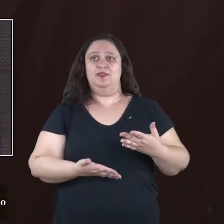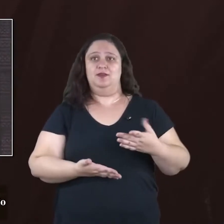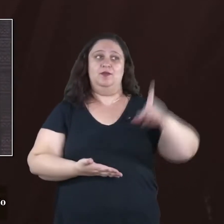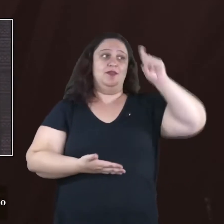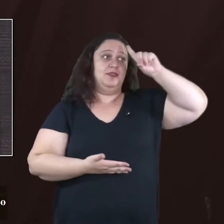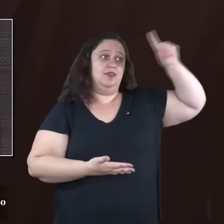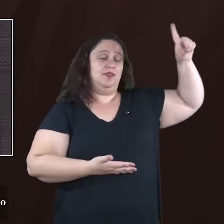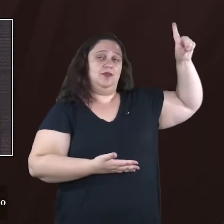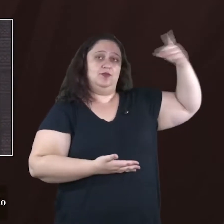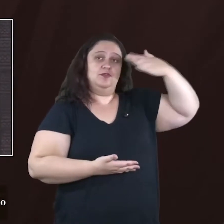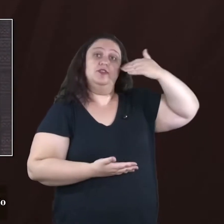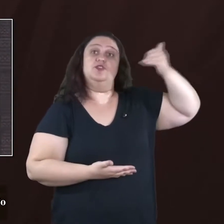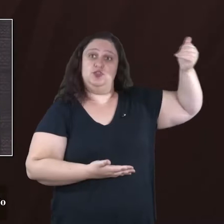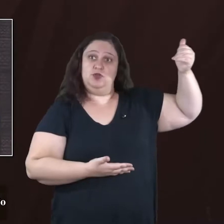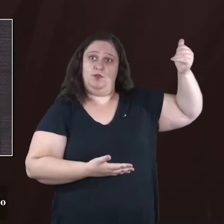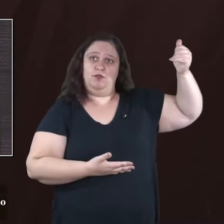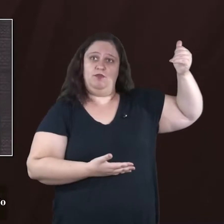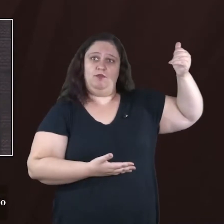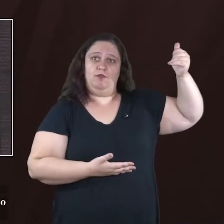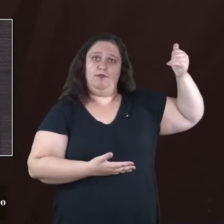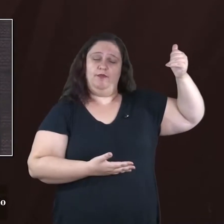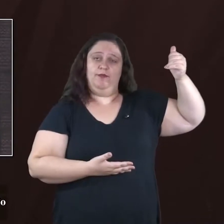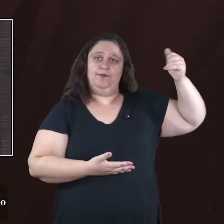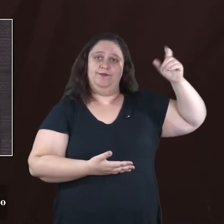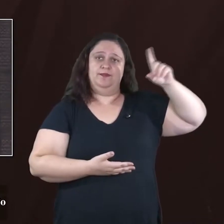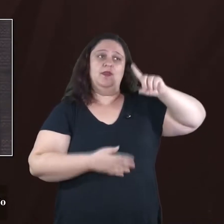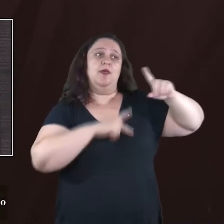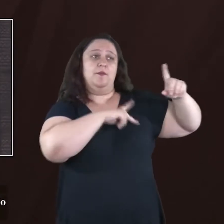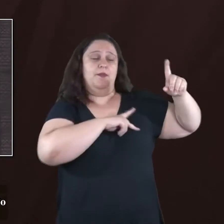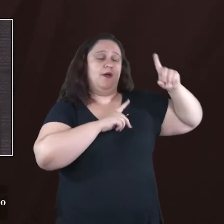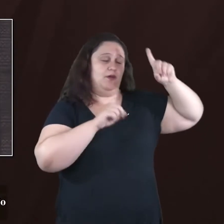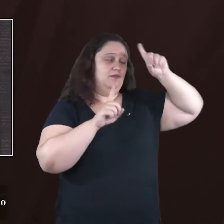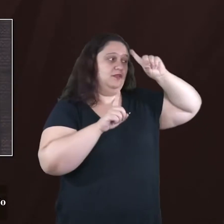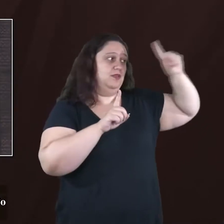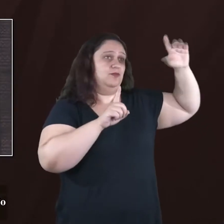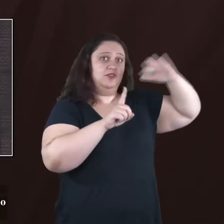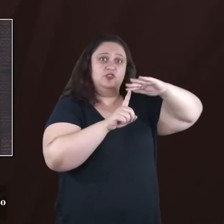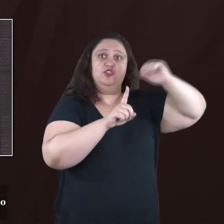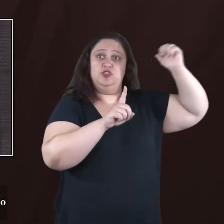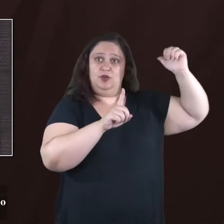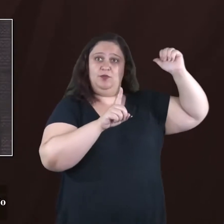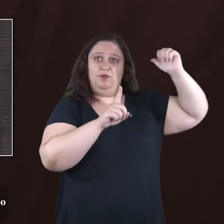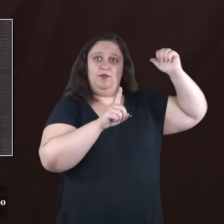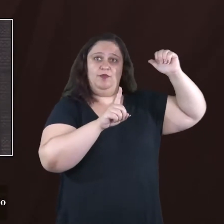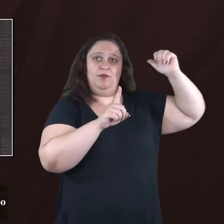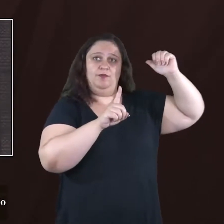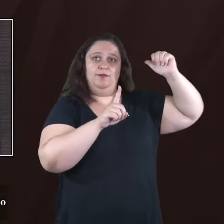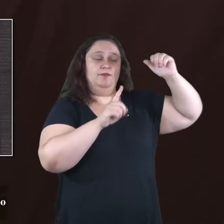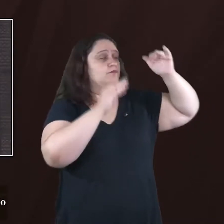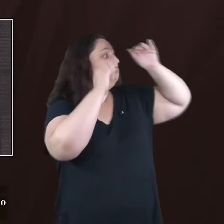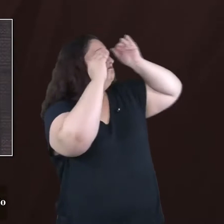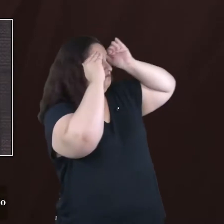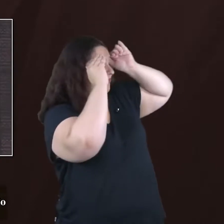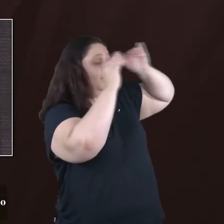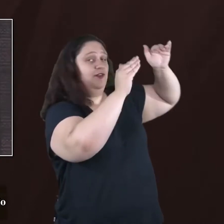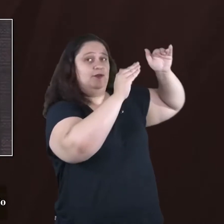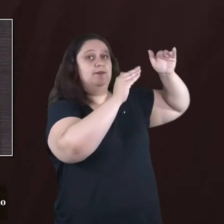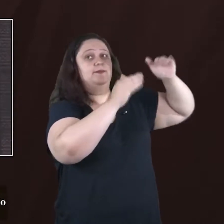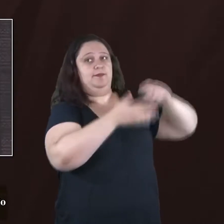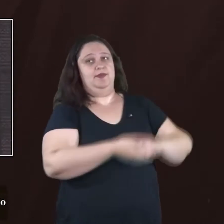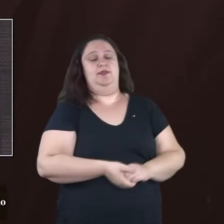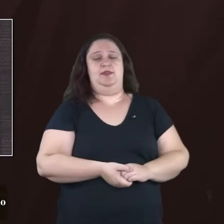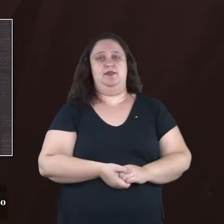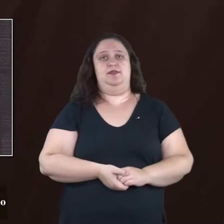chamamento, ele recebeu no caminho para Damasco também uma visão. Essa visão vinha do céu, essa visão